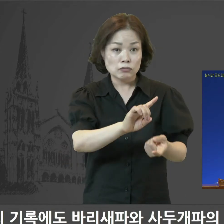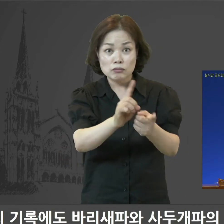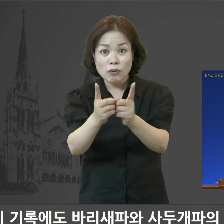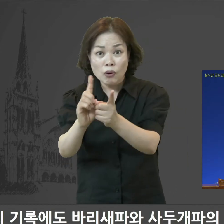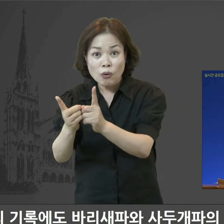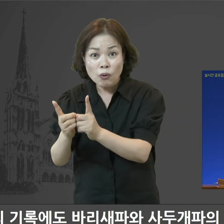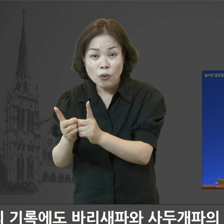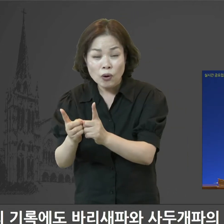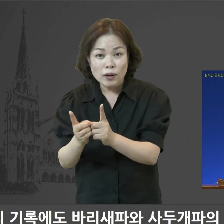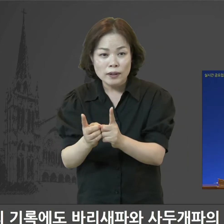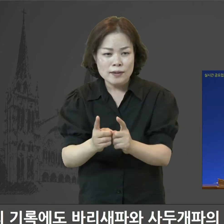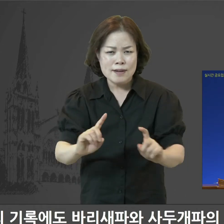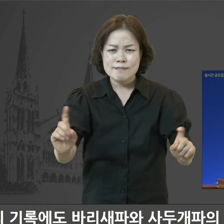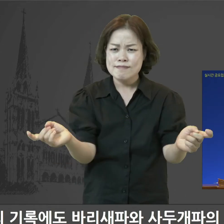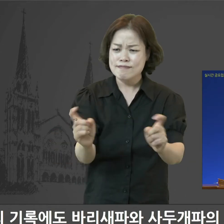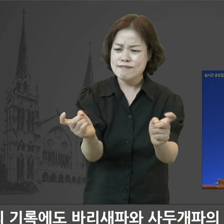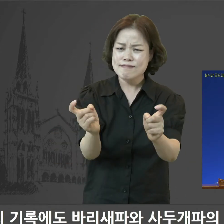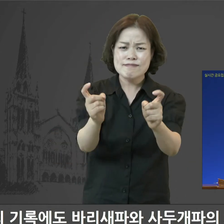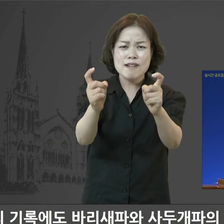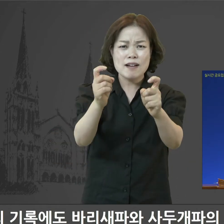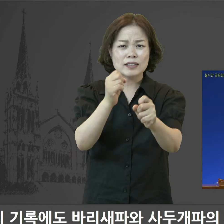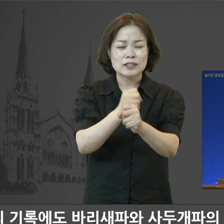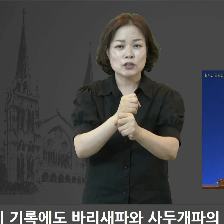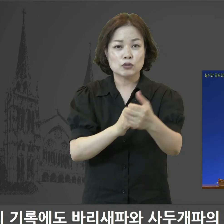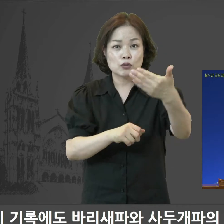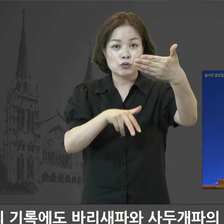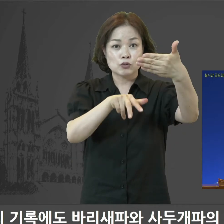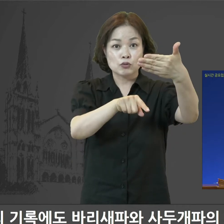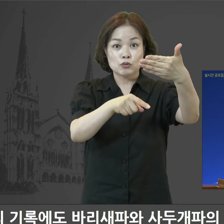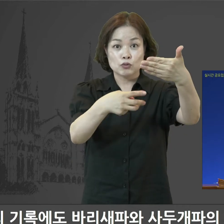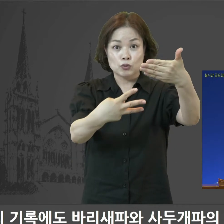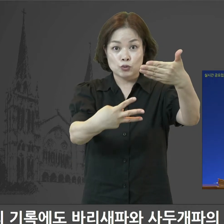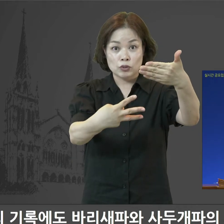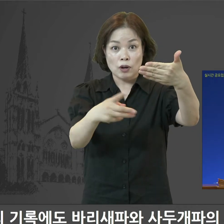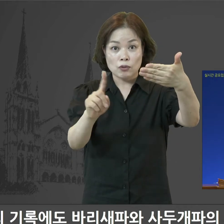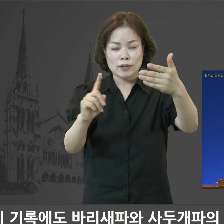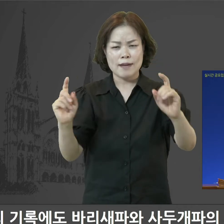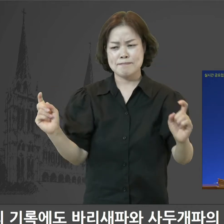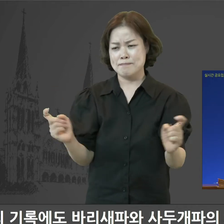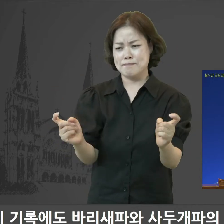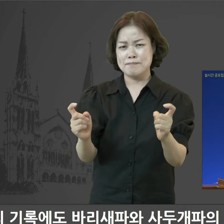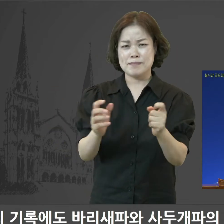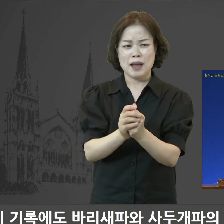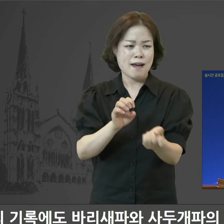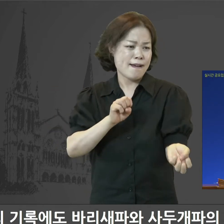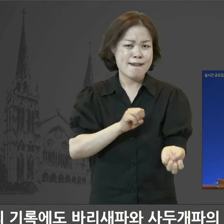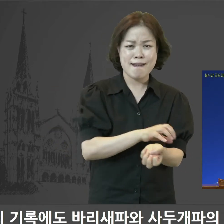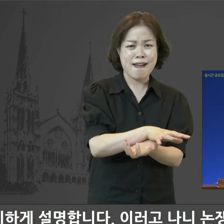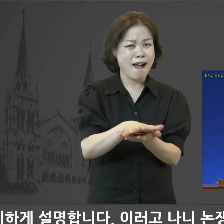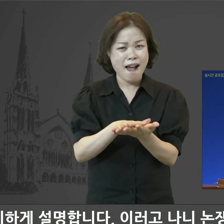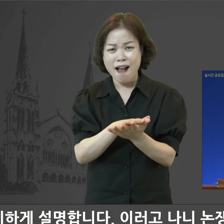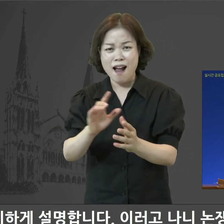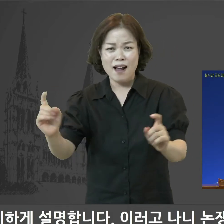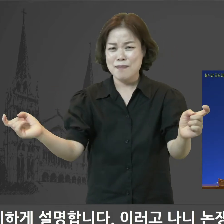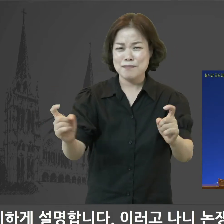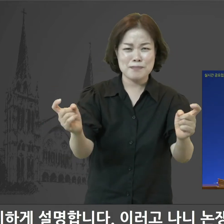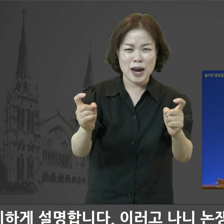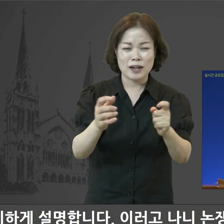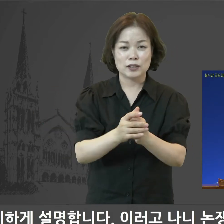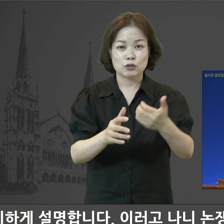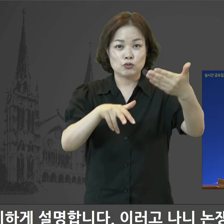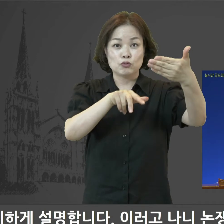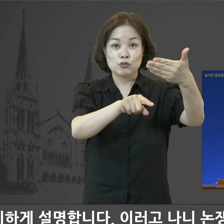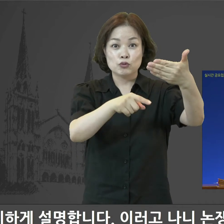서로 거기서 이제 논쟁이 벌어지는데 구절을 좀 보십시오. 이제 어떻게 싸우는가, 난장판이 어떻게 됐는가 구절을